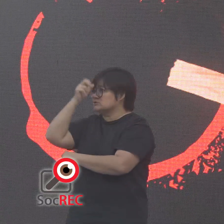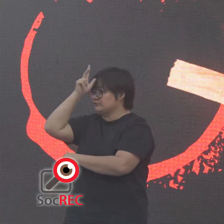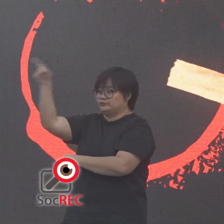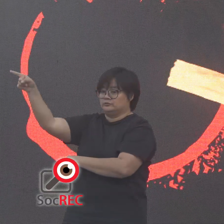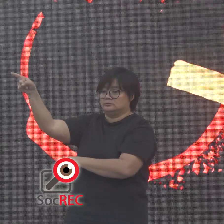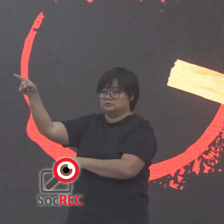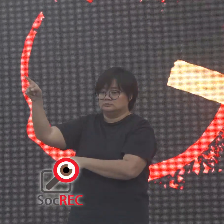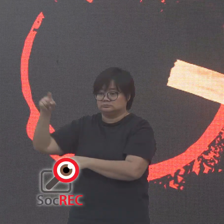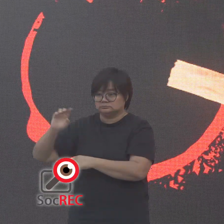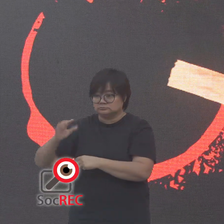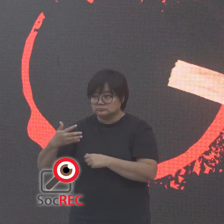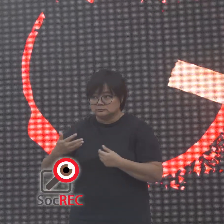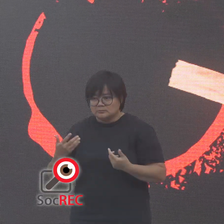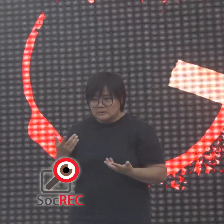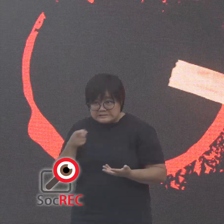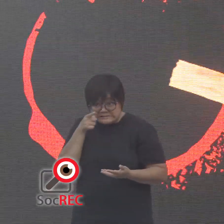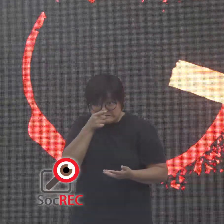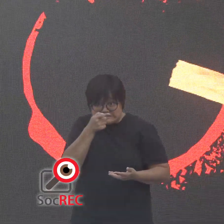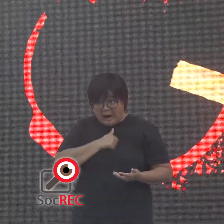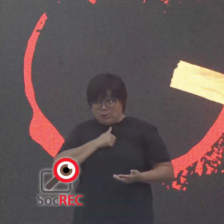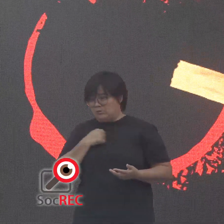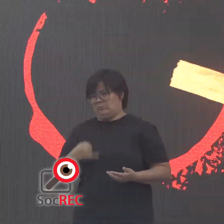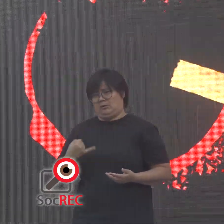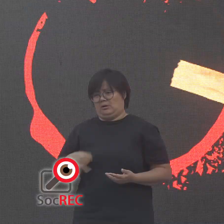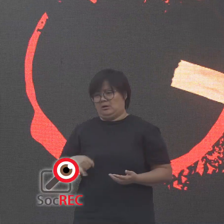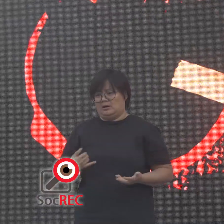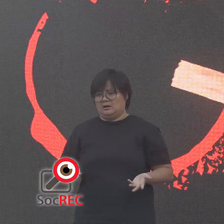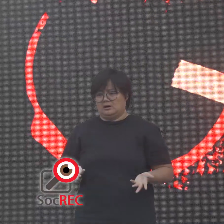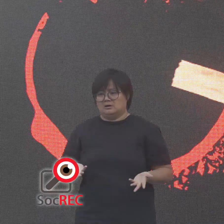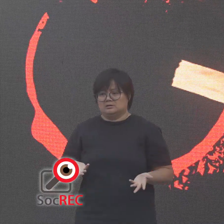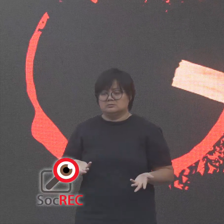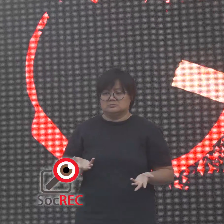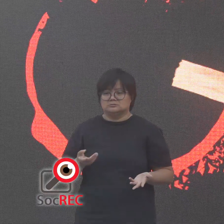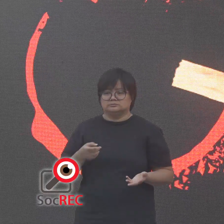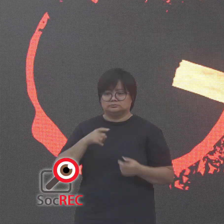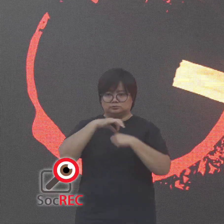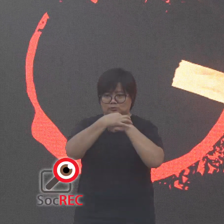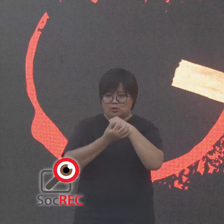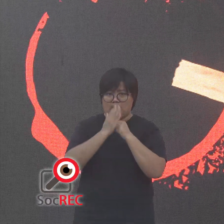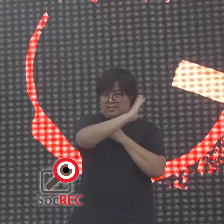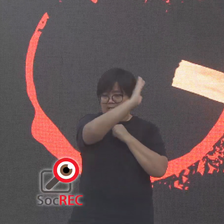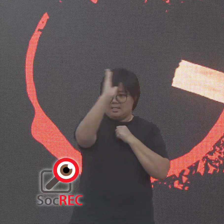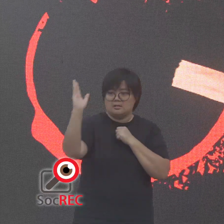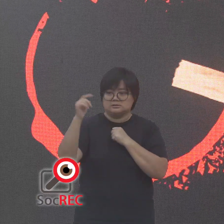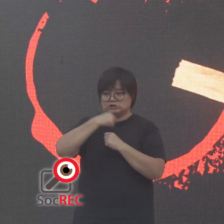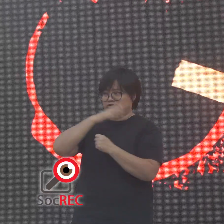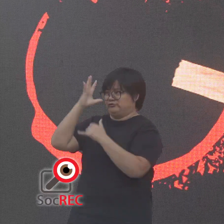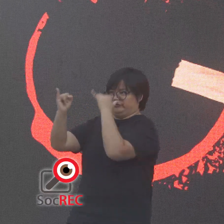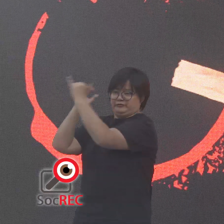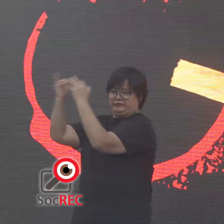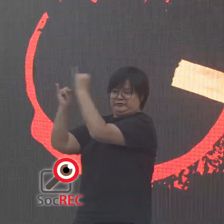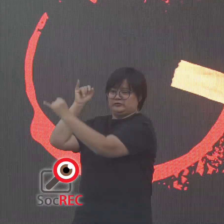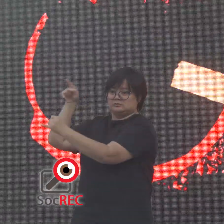儘管外國國會立法去制裁香港港共政權，這樣充其量只是削弱緊個港共政權，哪